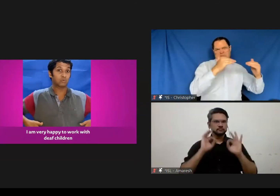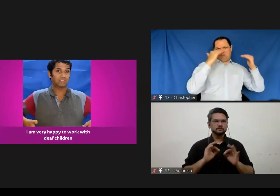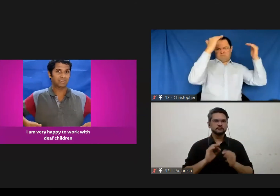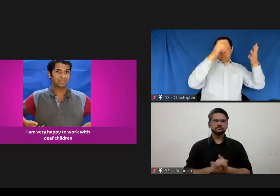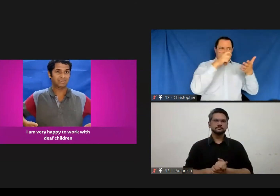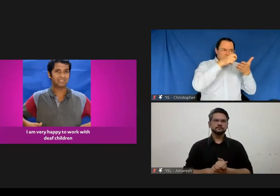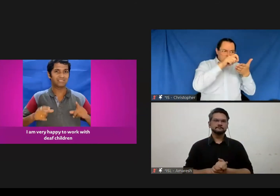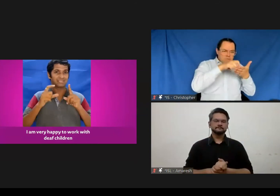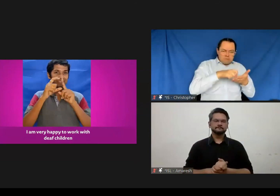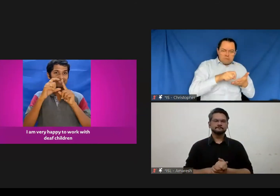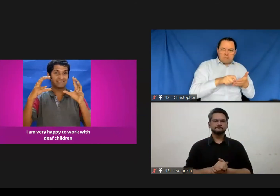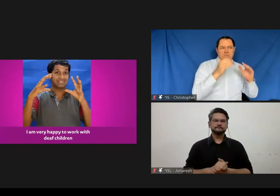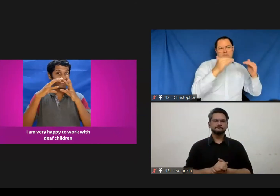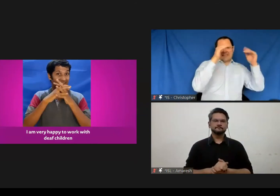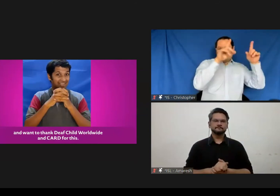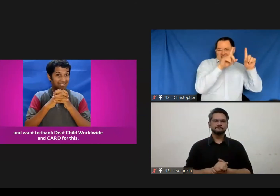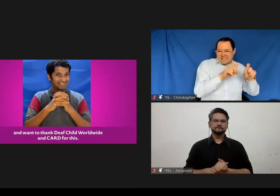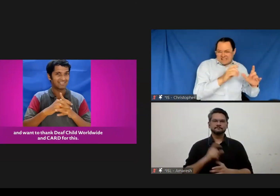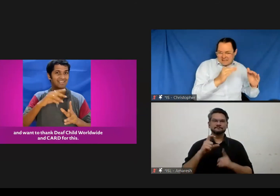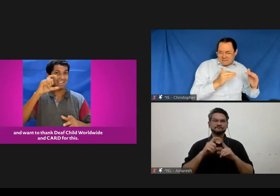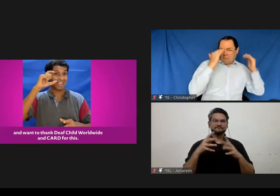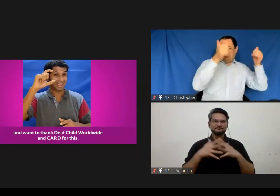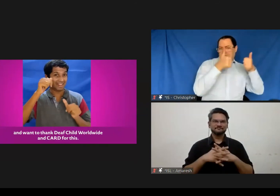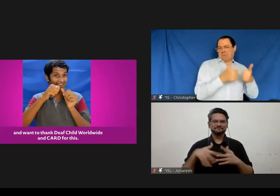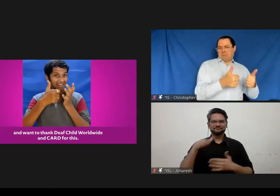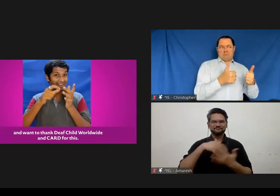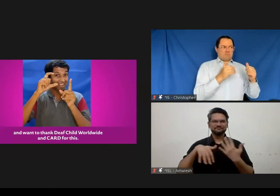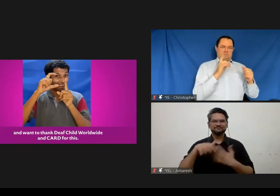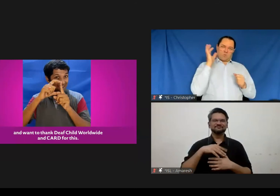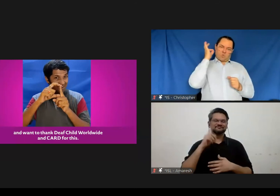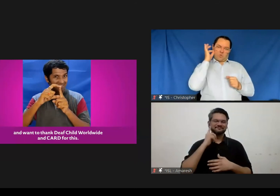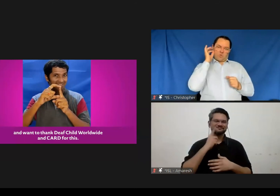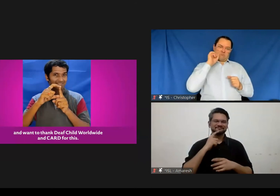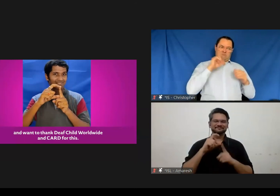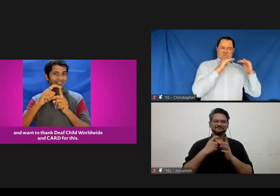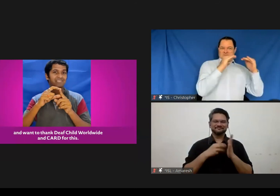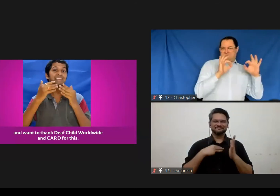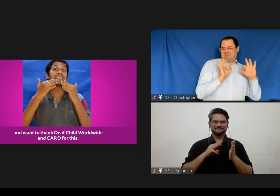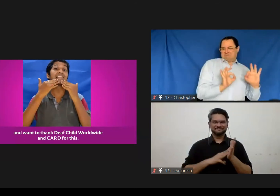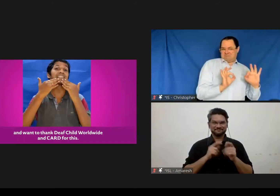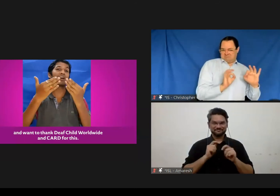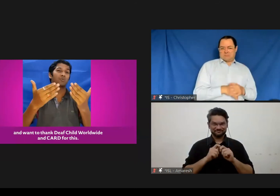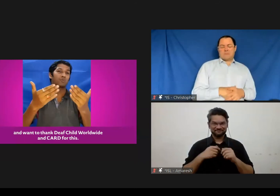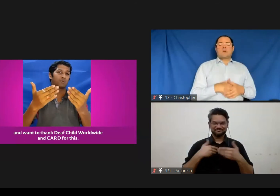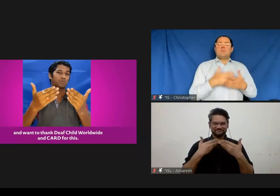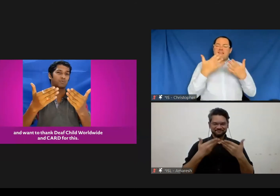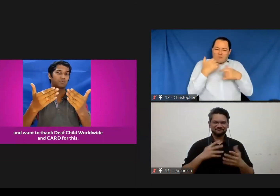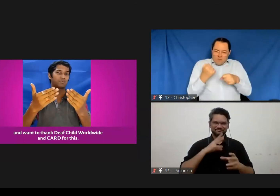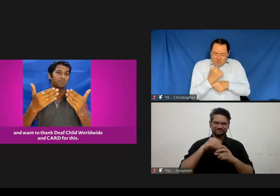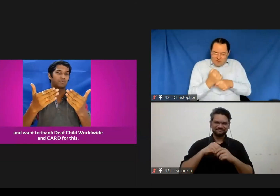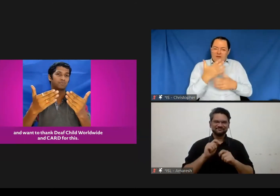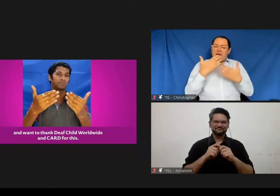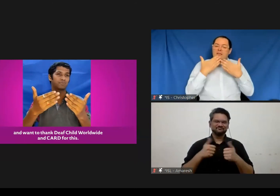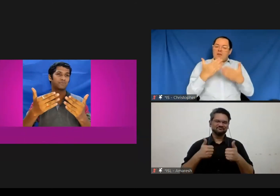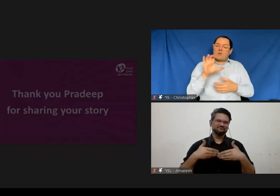पई काम करथियारु बहुत खुशी तेनो डीसीडब्ल्यू एवं कार्ड ऑर्गेनाइजेशन को